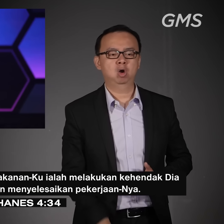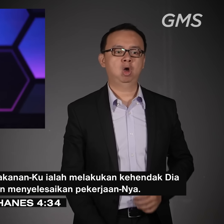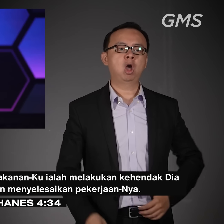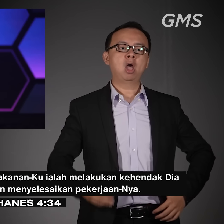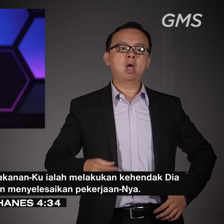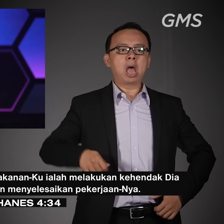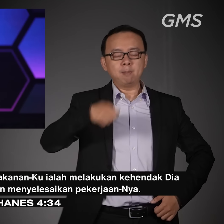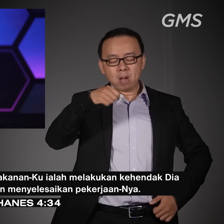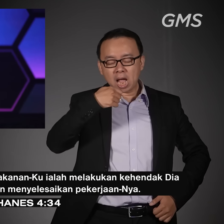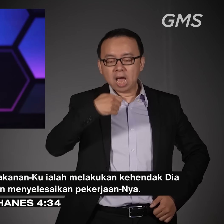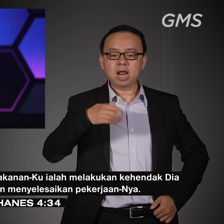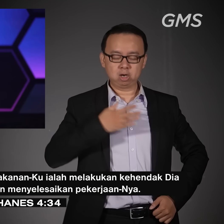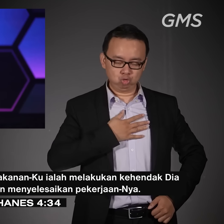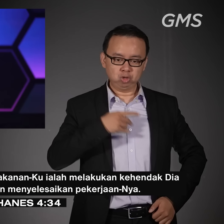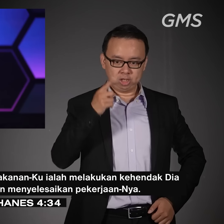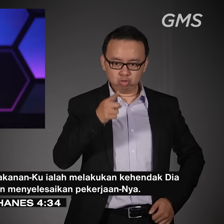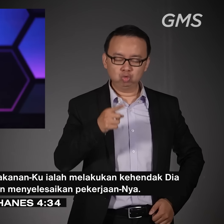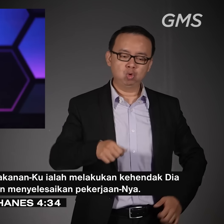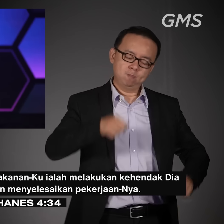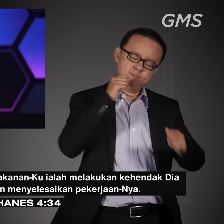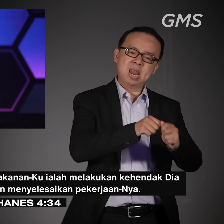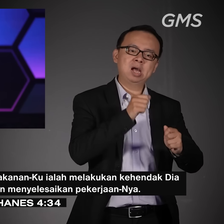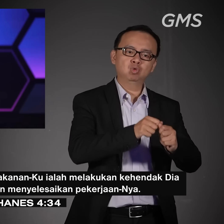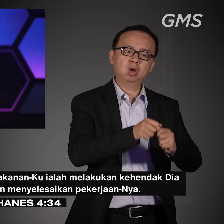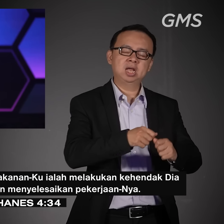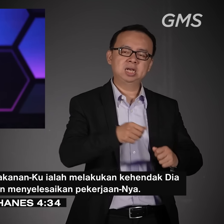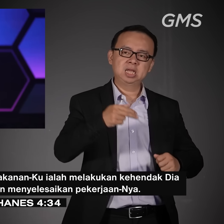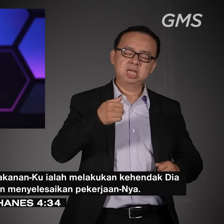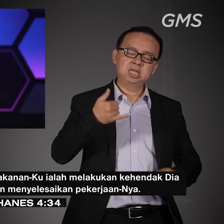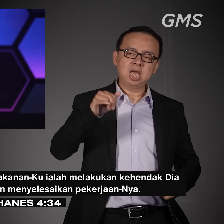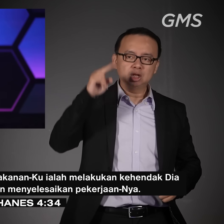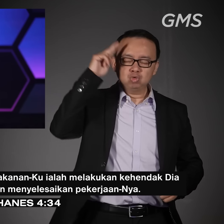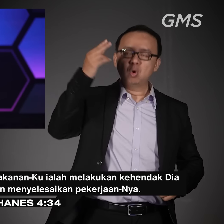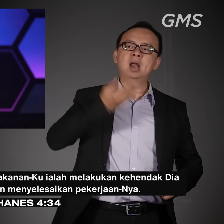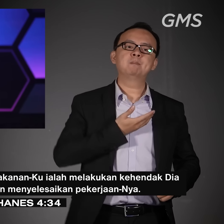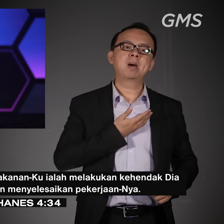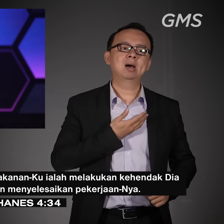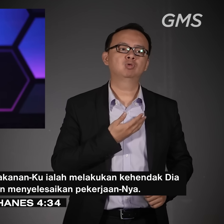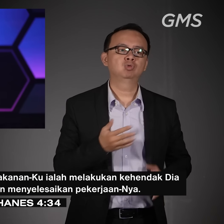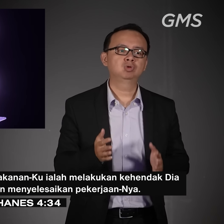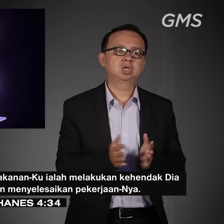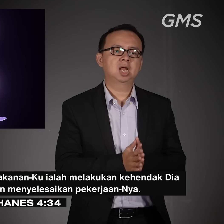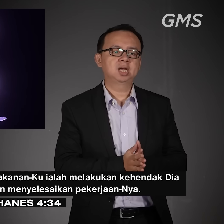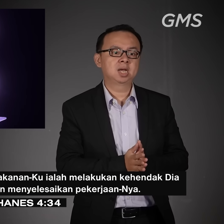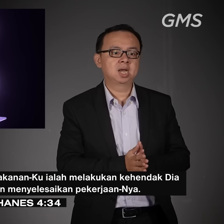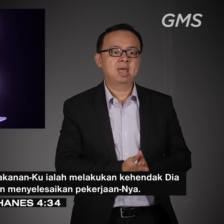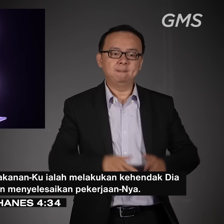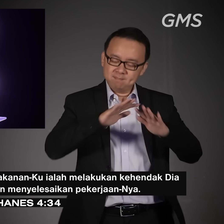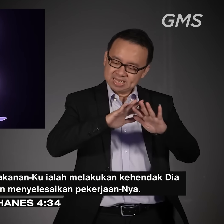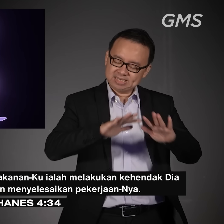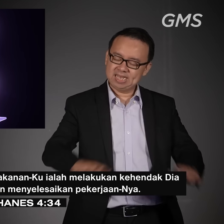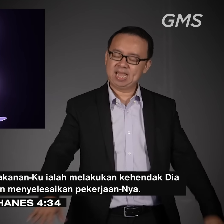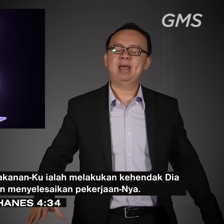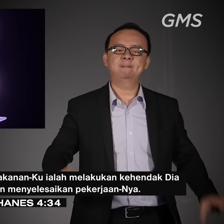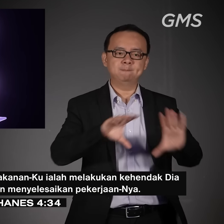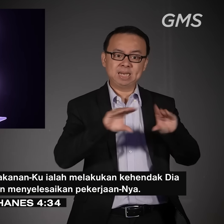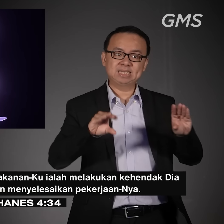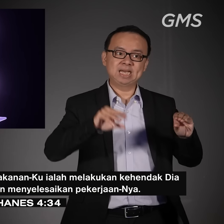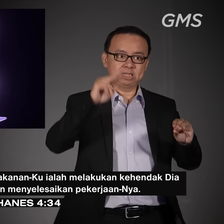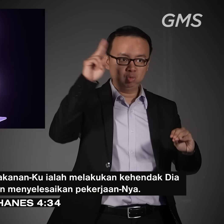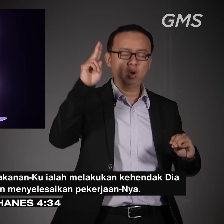ialah melakukan kehendak Dia yang mengutus aku dan menyelesaikan pekerjaannya. Mission was on